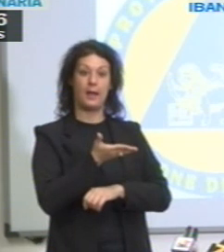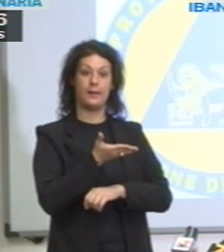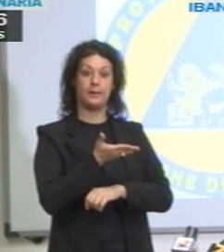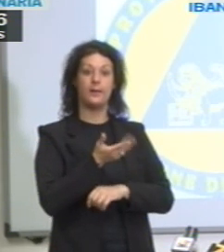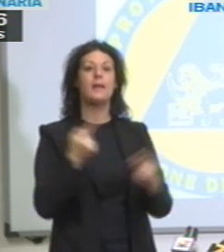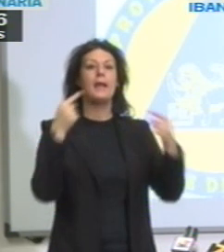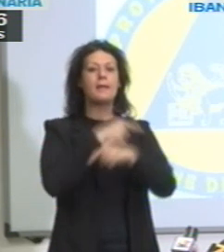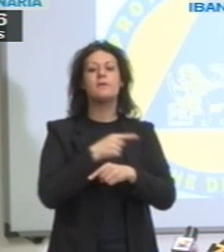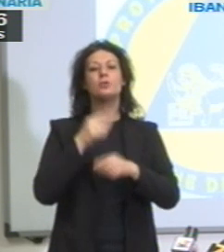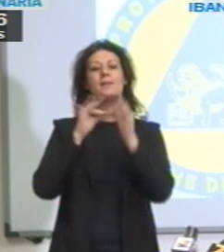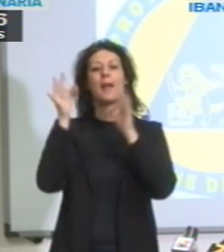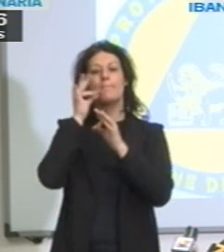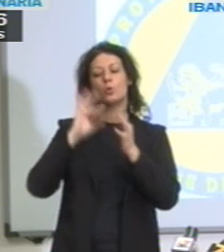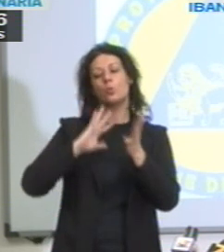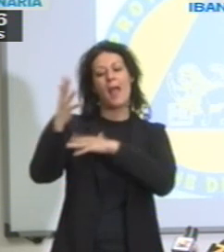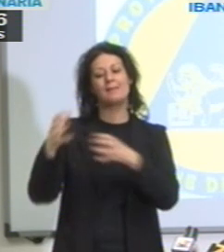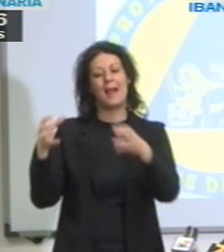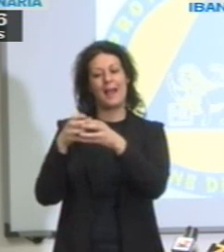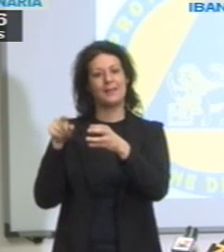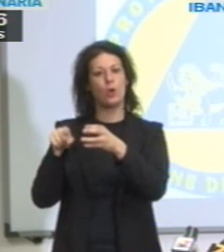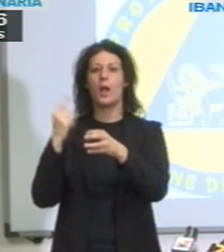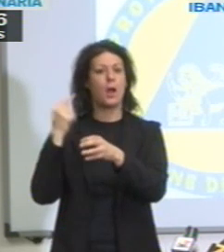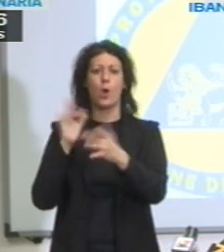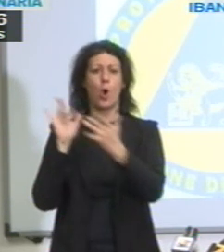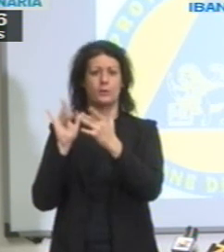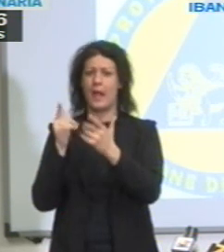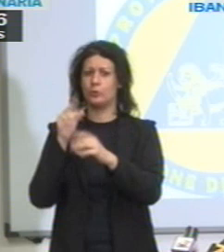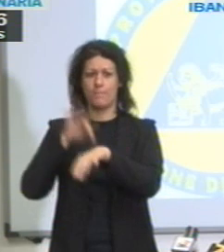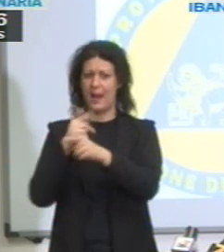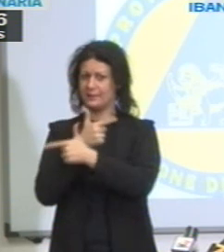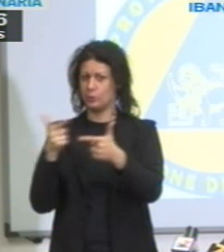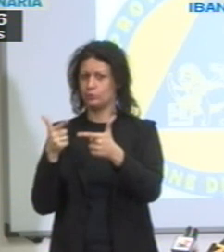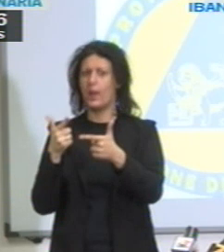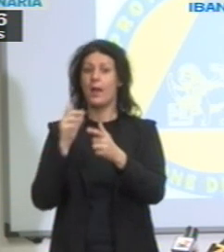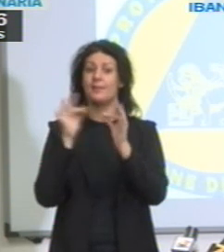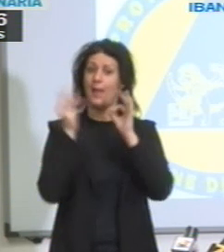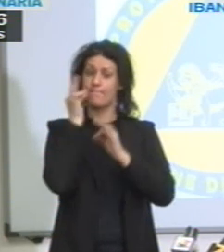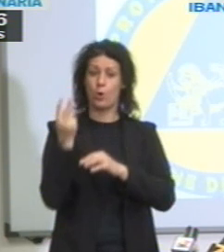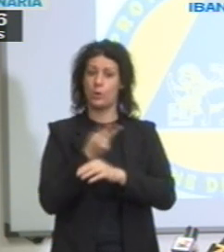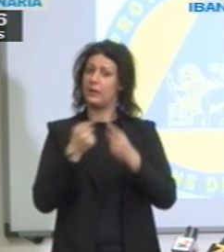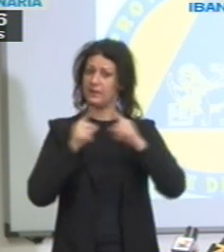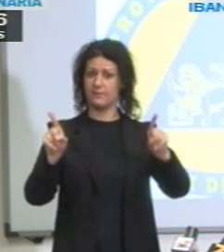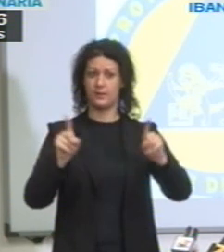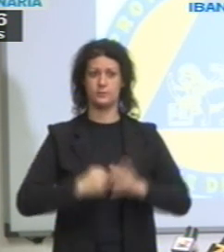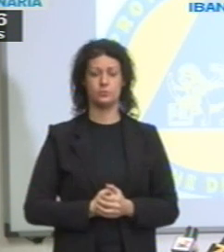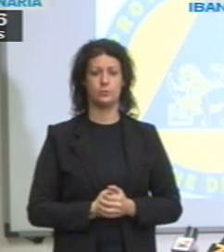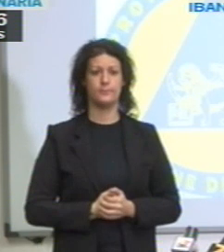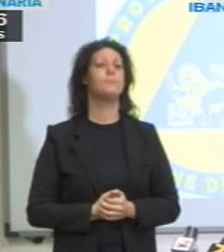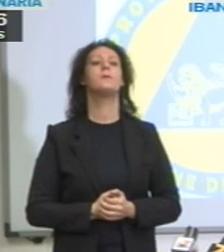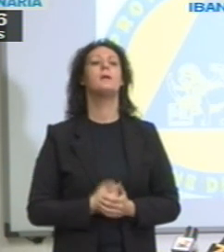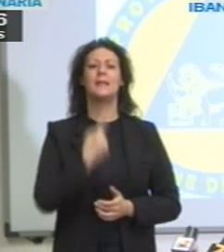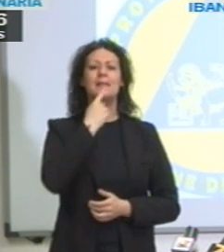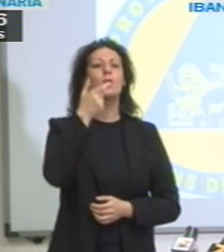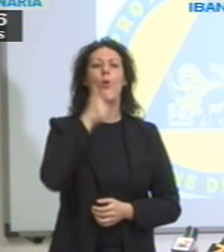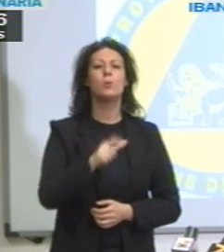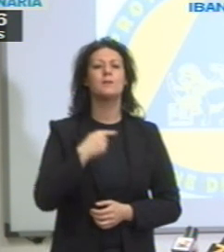lavoratori di un'altra categoria che non lavorano con i malati. Sai perché te lo dico? Perché io non sono assolutamente favorevole al fatto che si faccia confronto